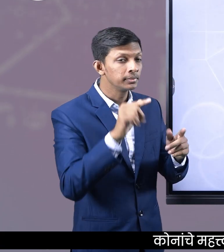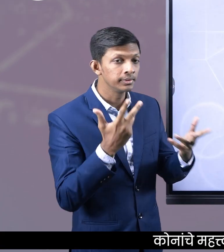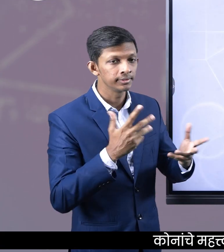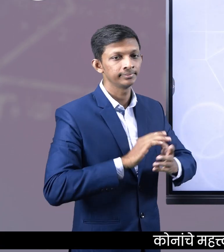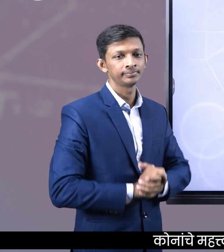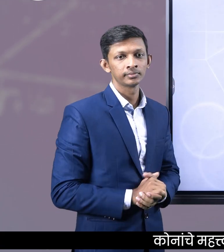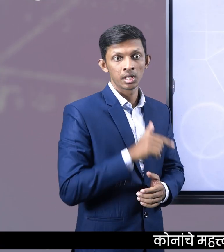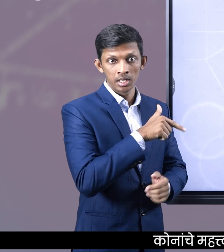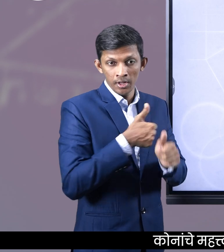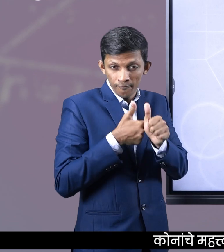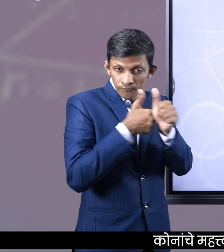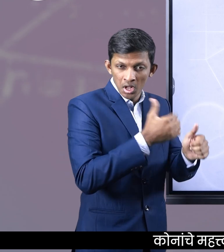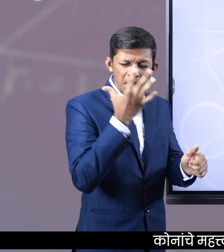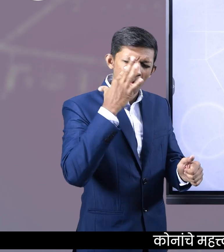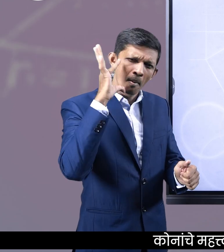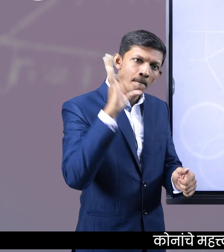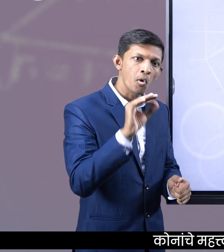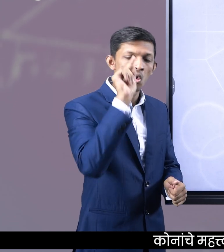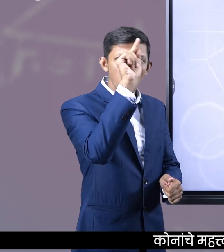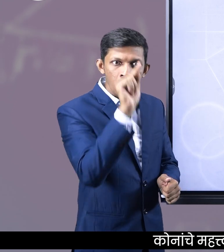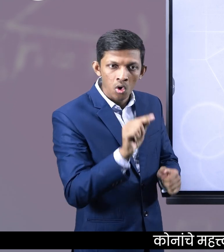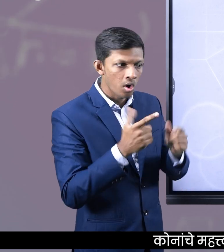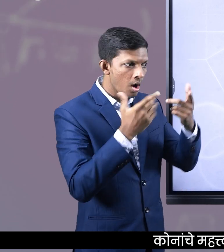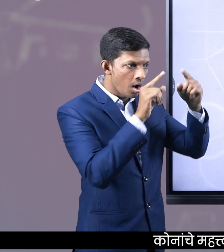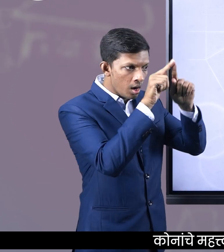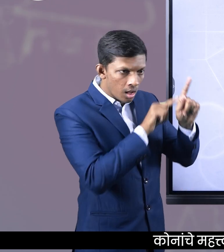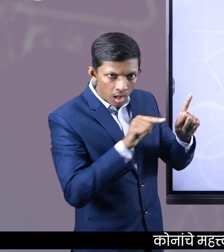कोनांचे महत्त्वाचे गुणधर्म खालीलप्रमाणे आहे.